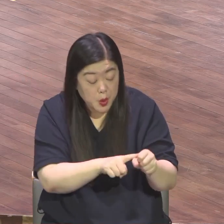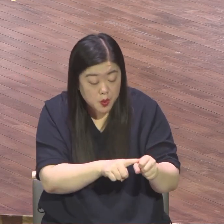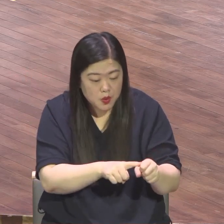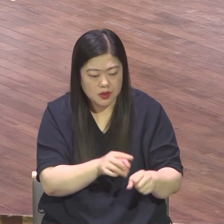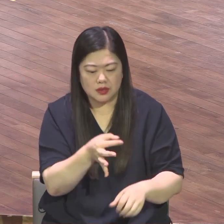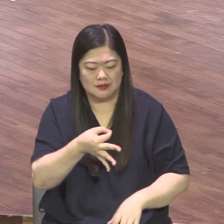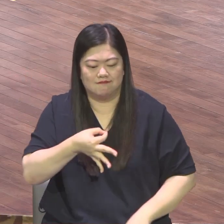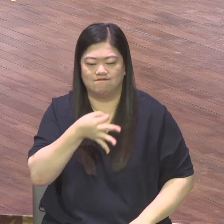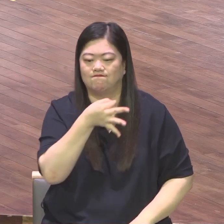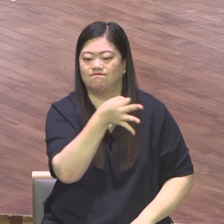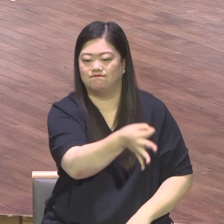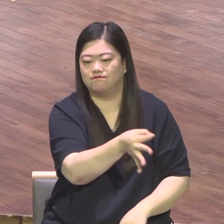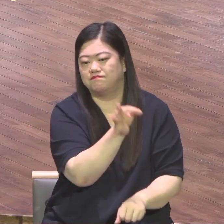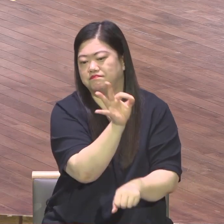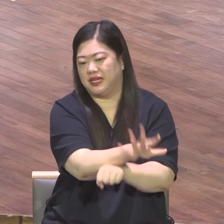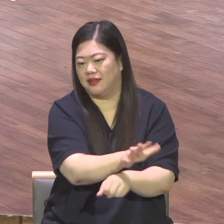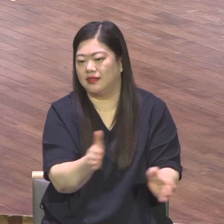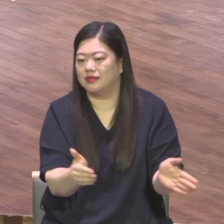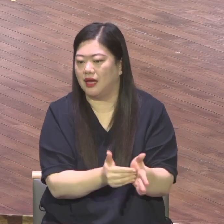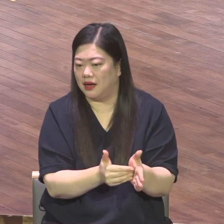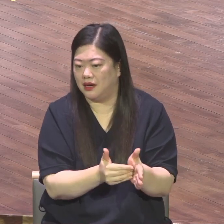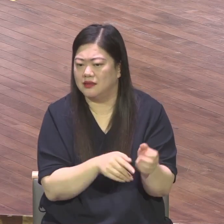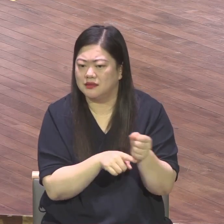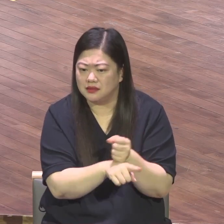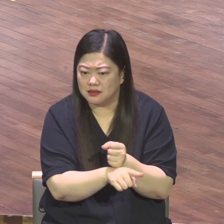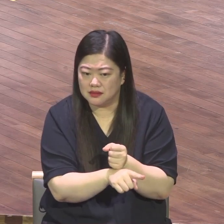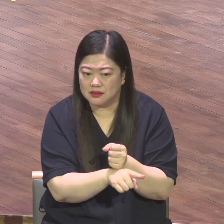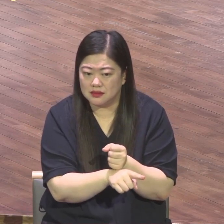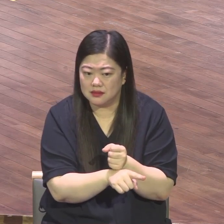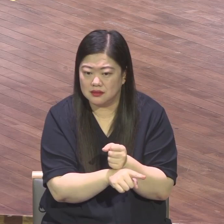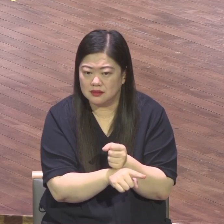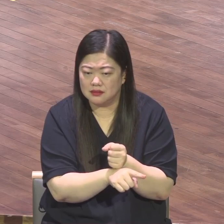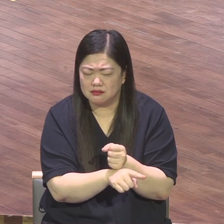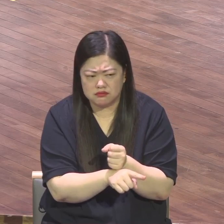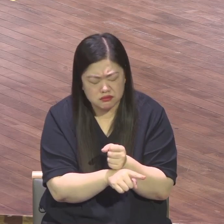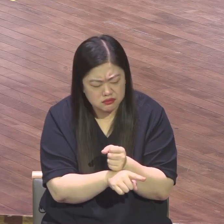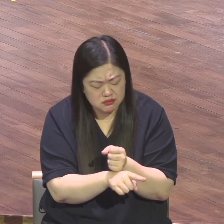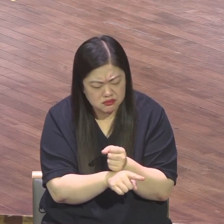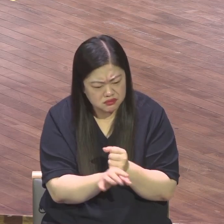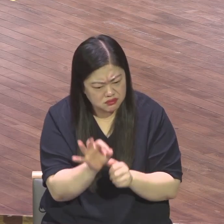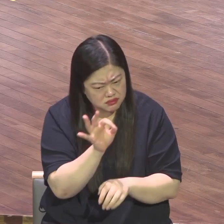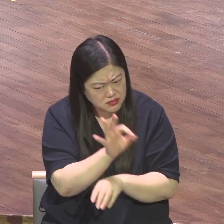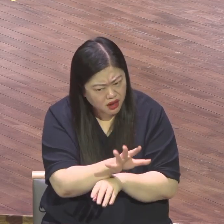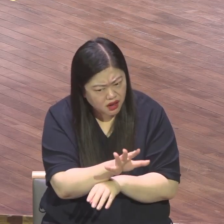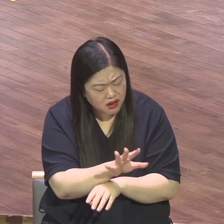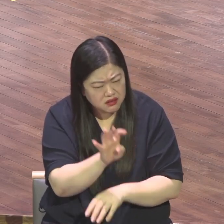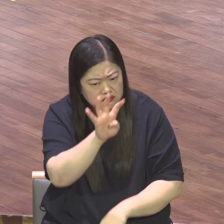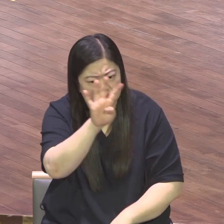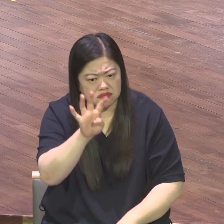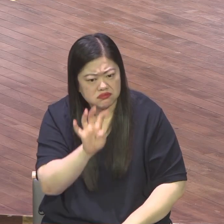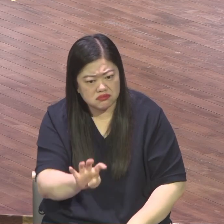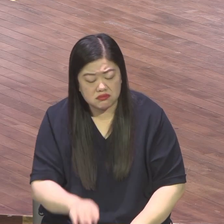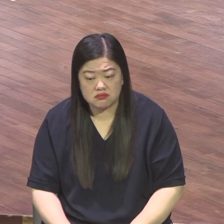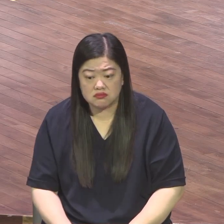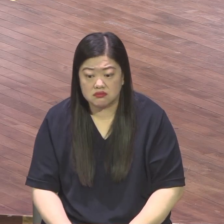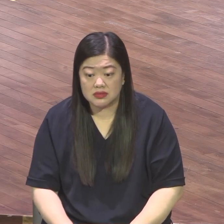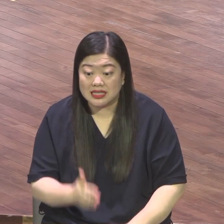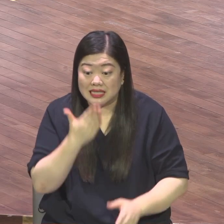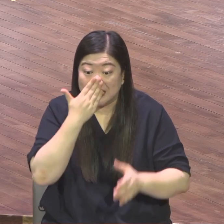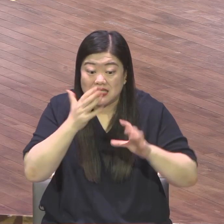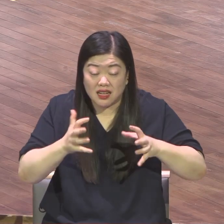속량 값을 지불하시고 사셨다는 뜻이에요. 사실 이스라엘 백성들이 한 것은 하나도